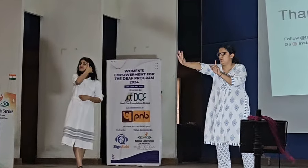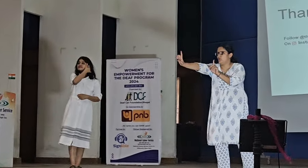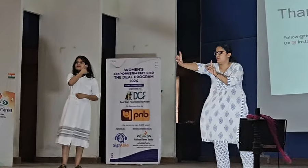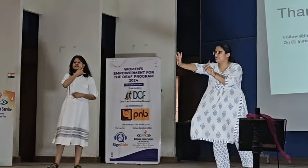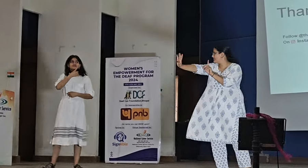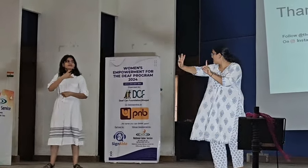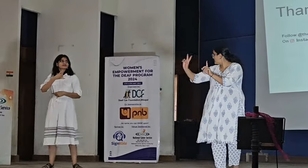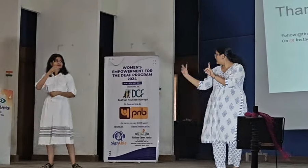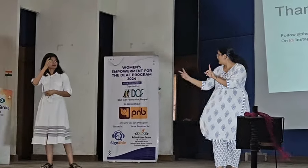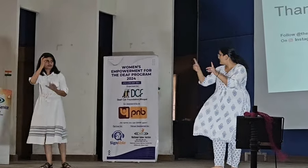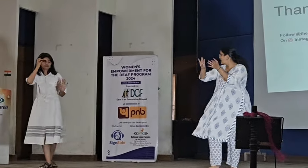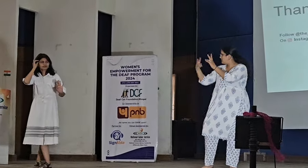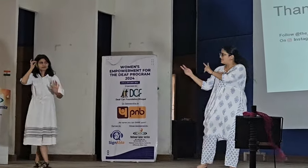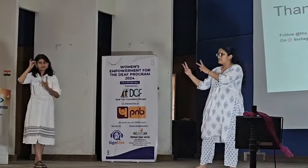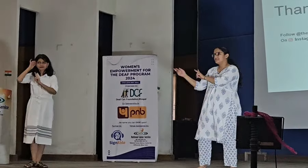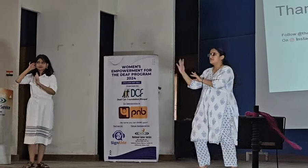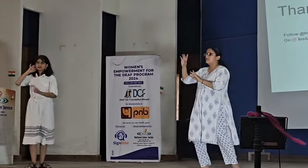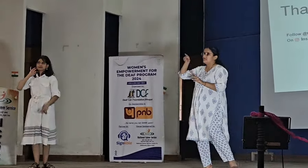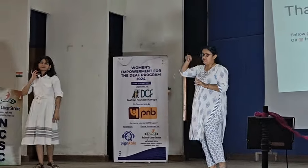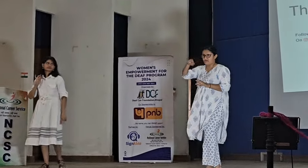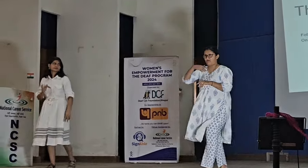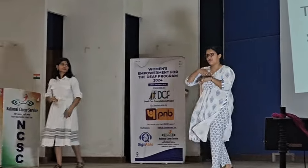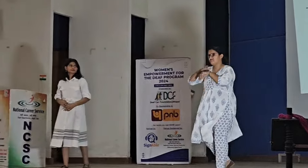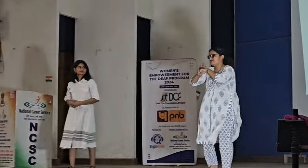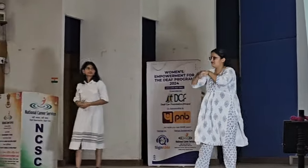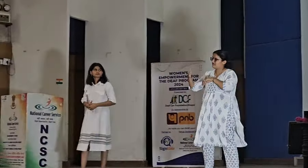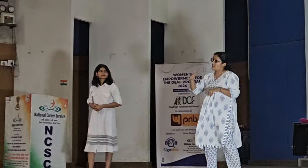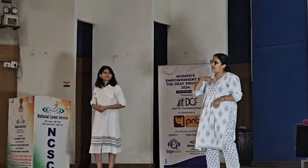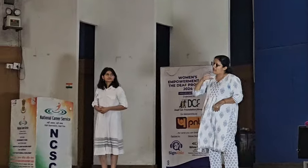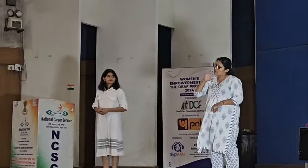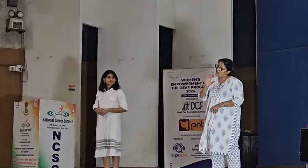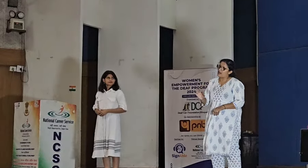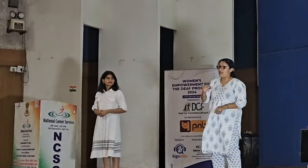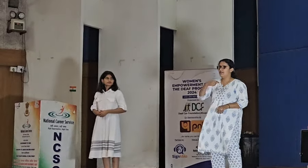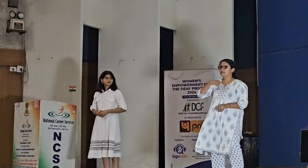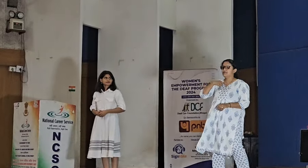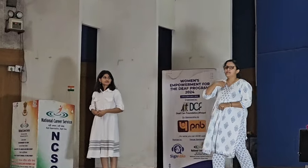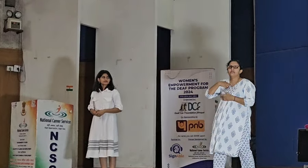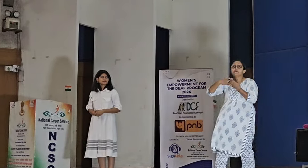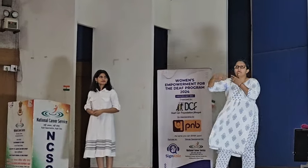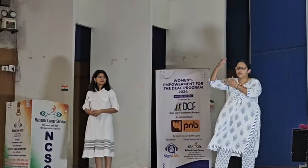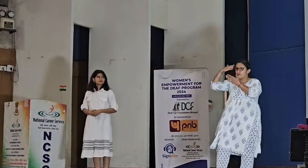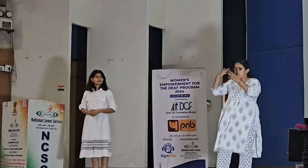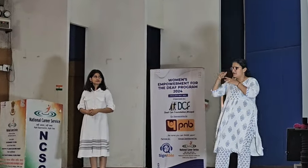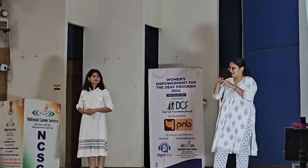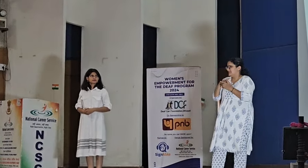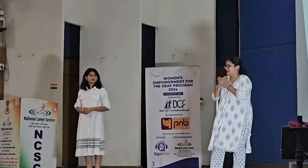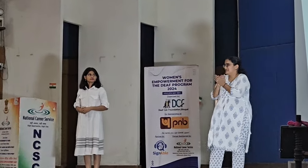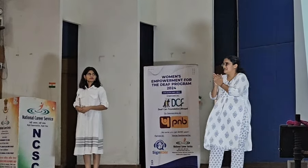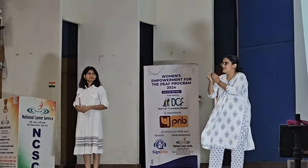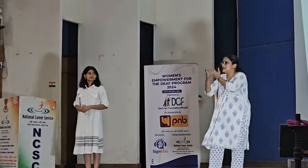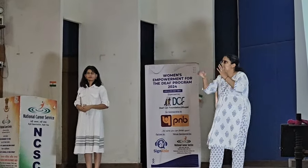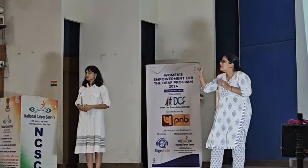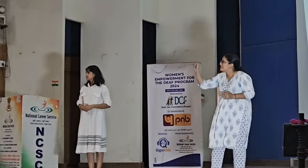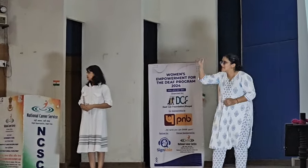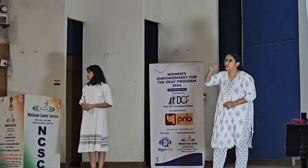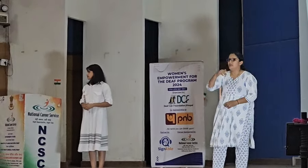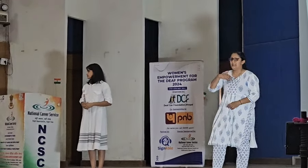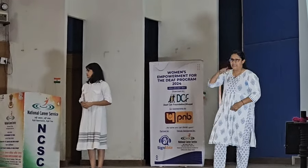चाहिए। प्लीज उन्होंने कीजिएगा इस क्वेश्चन का आंसर देना उनसे। मैं इस चीज को एक्सपीरियंस कर चुकी हूँ, मतलब मेरे बहुत सारे फ्रेंड्स